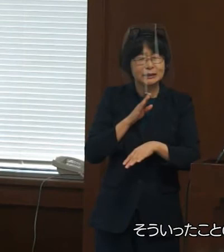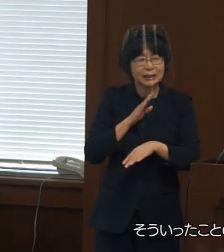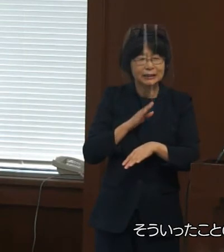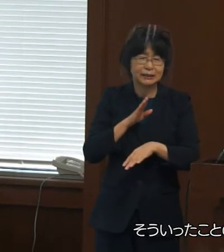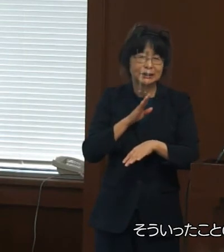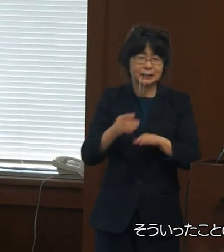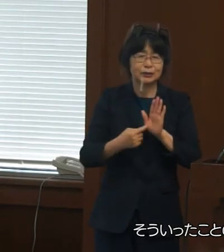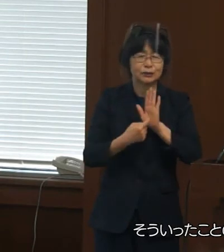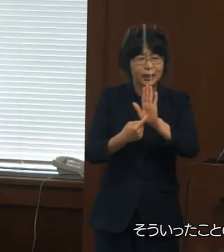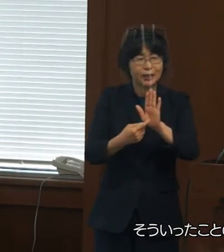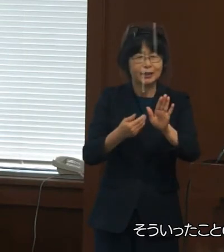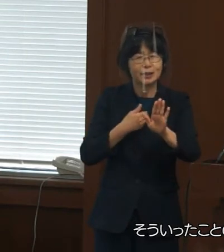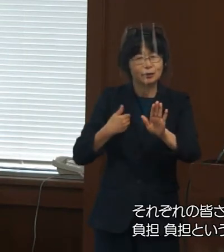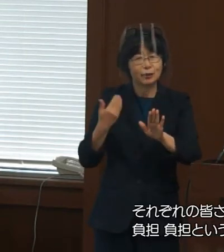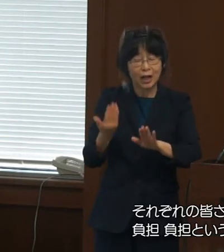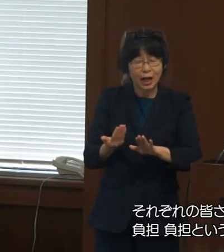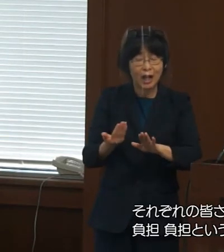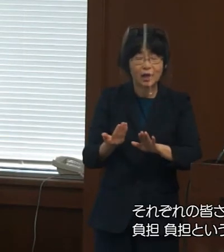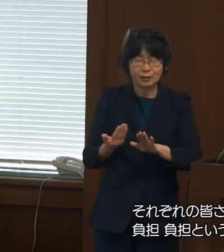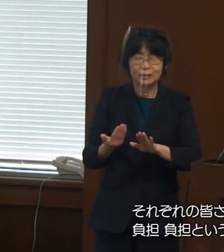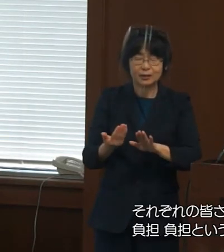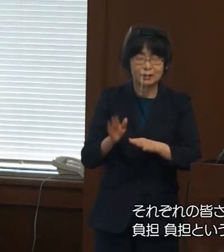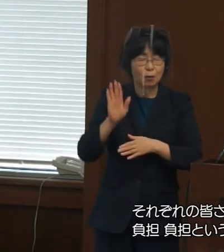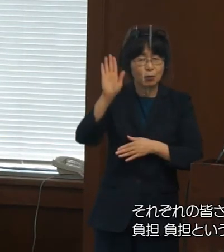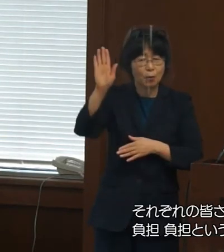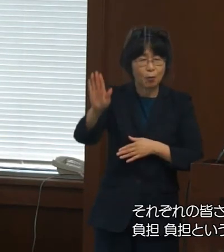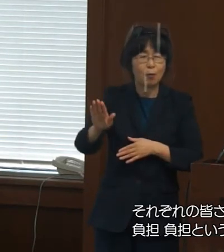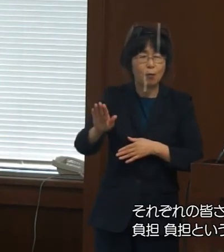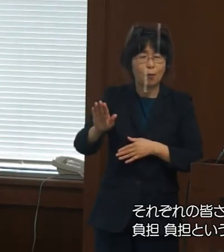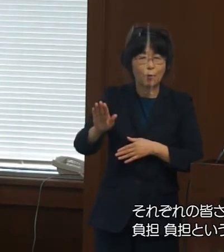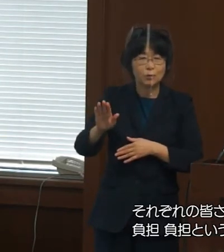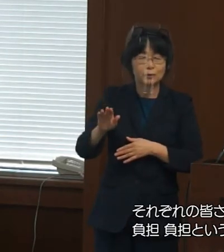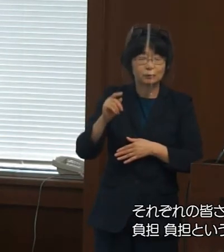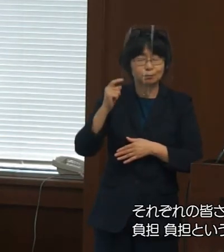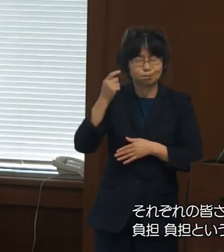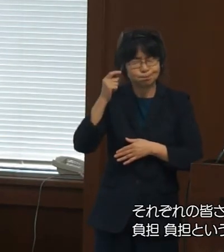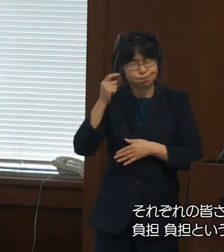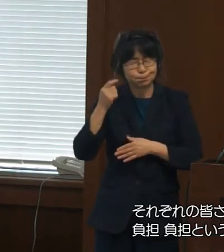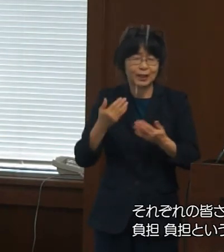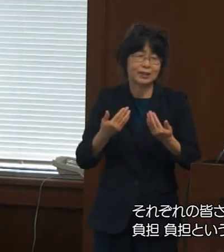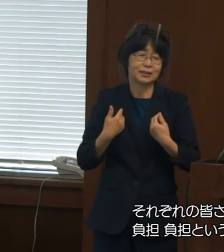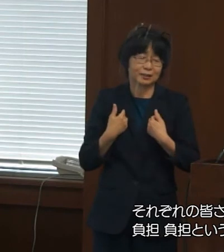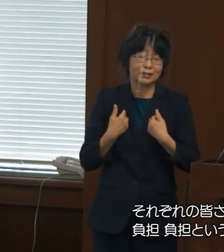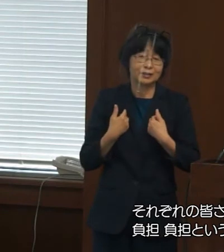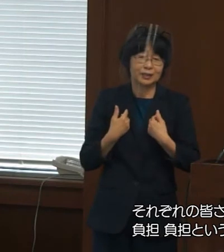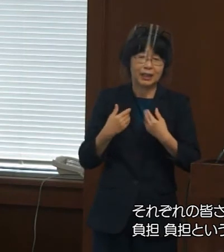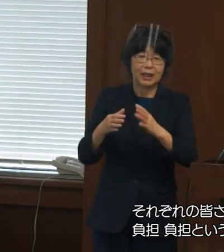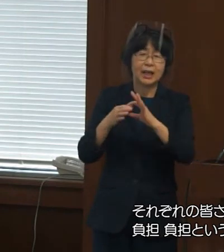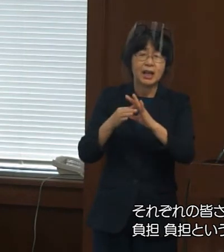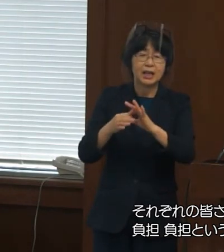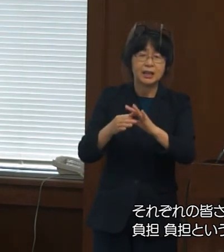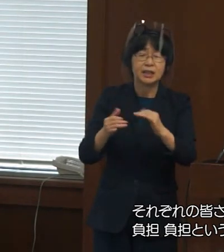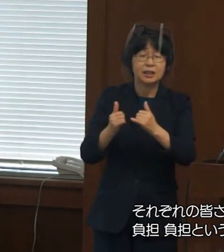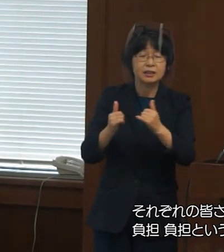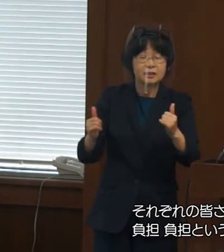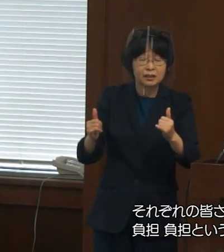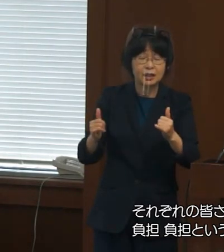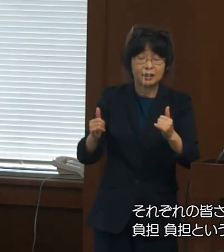か、それぞれの皆さん方がどういう形で負担というのは